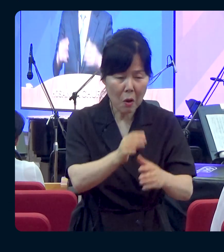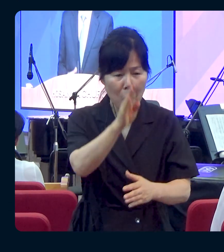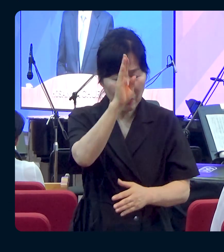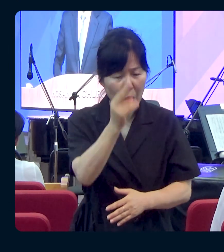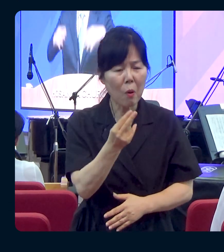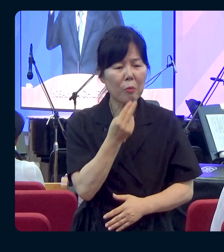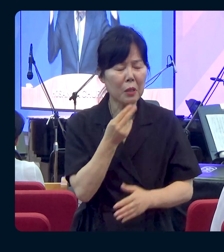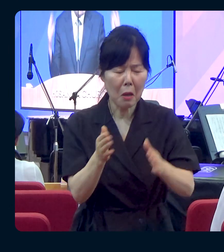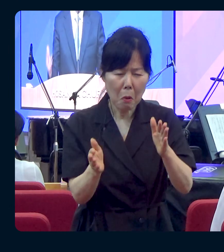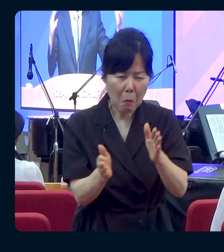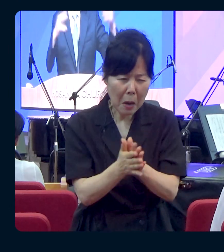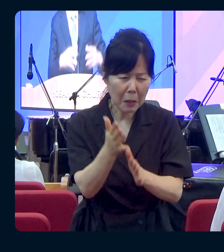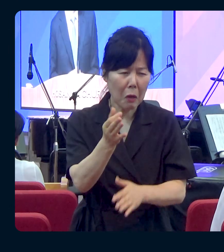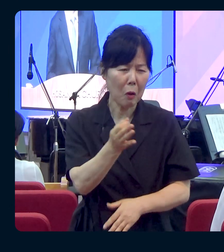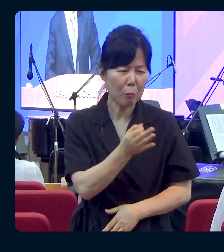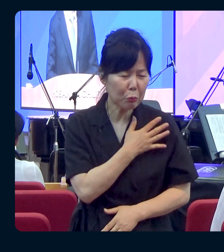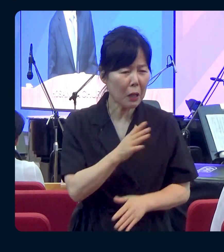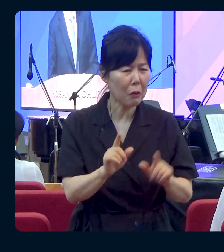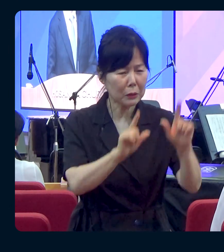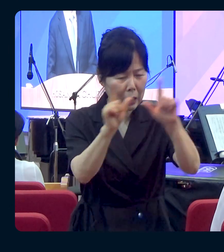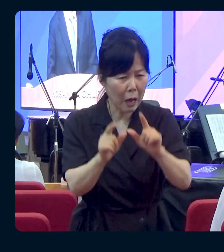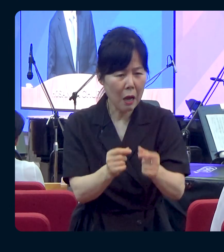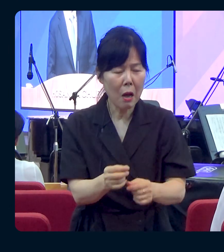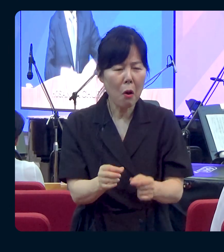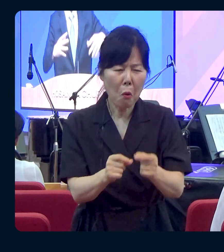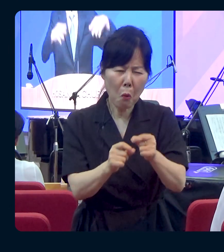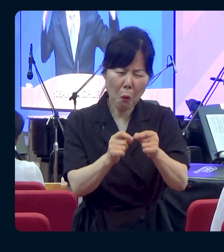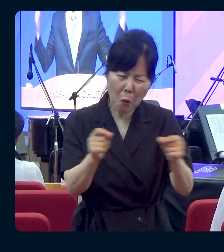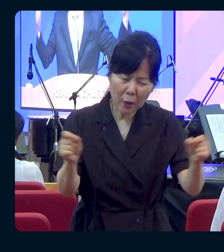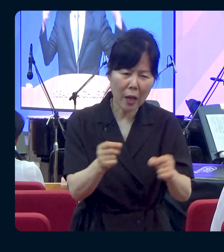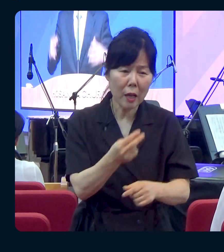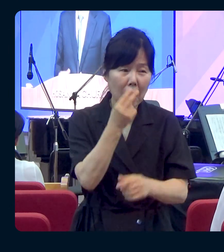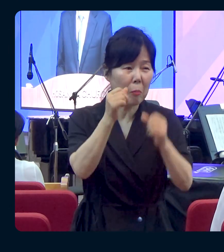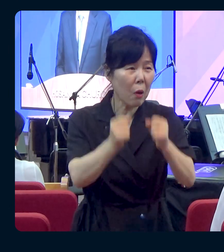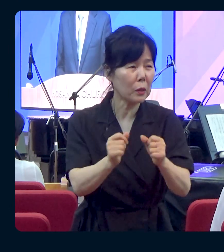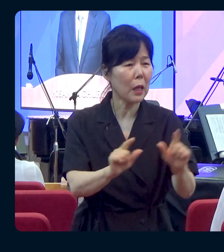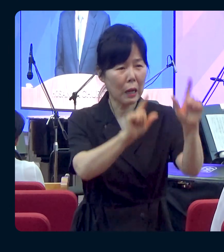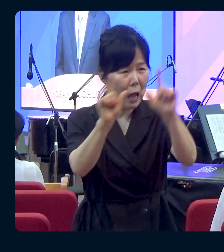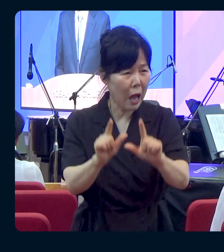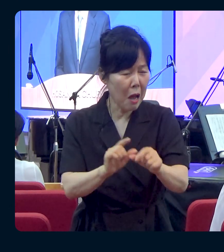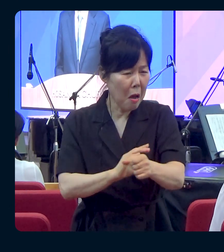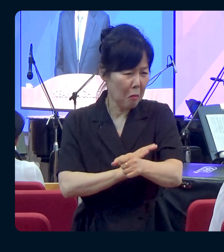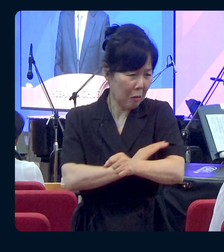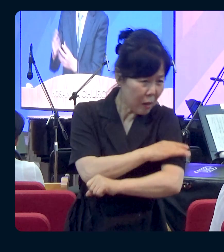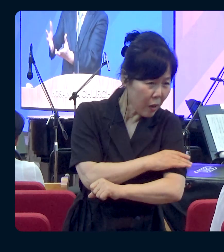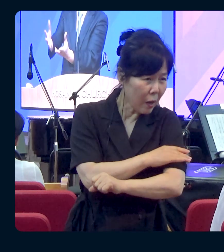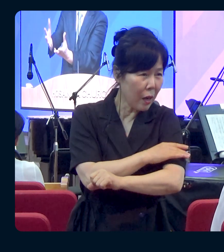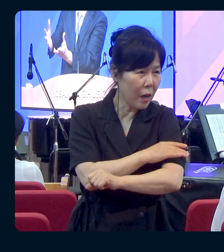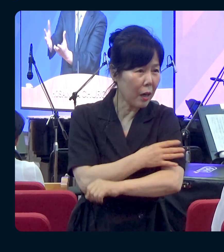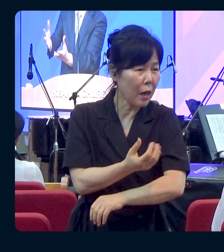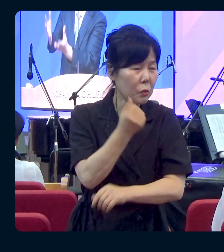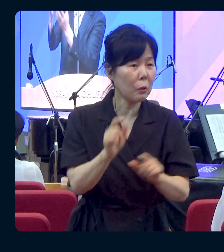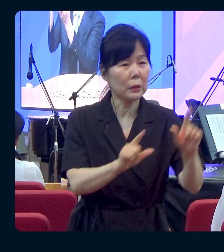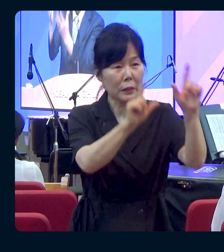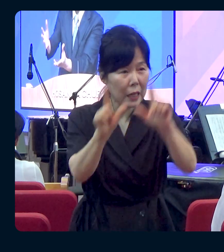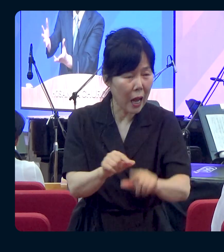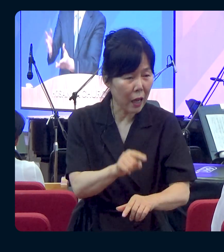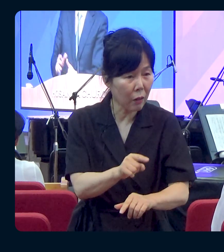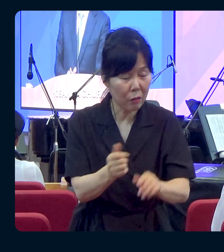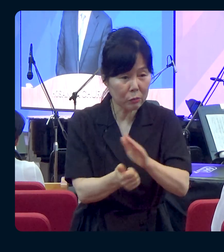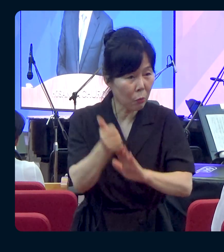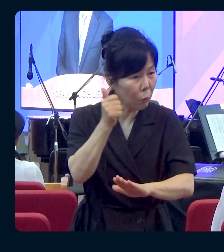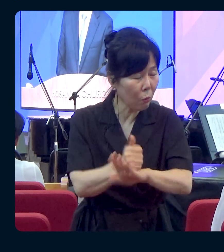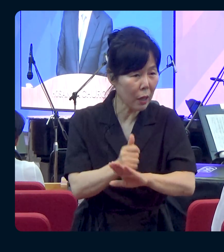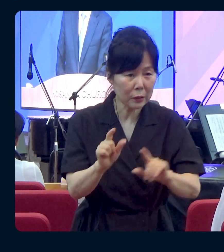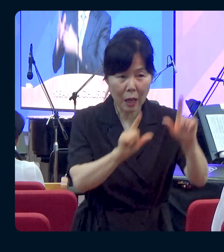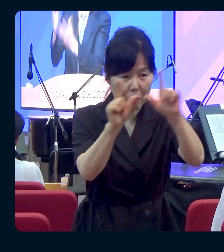이 땅에서 아무리 호화롭게, 아무리 오래 정말 대단한 권력 가지고 살았다 할지라도 그게 어떻게